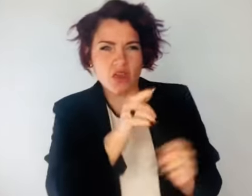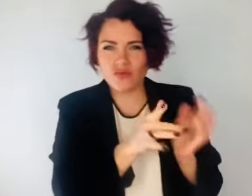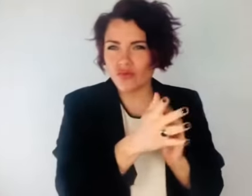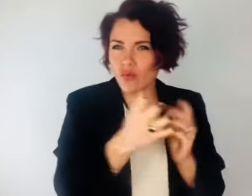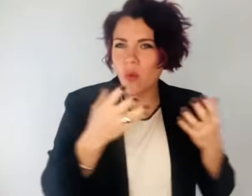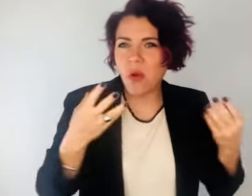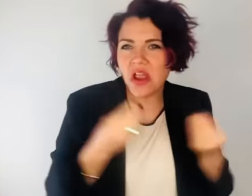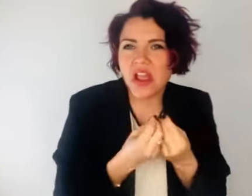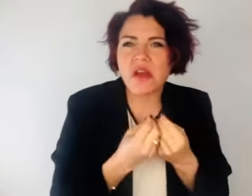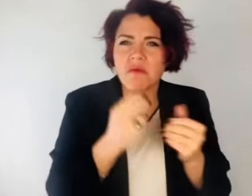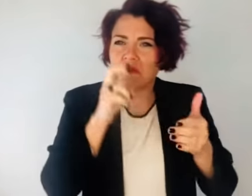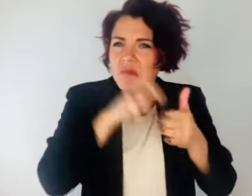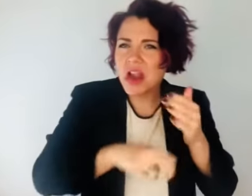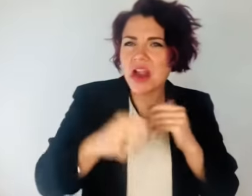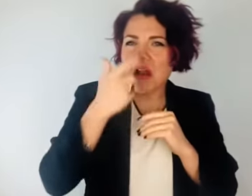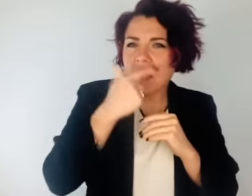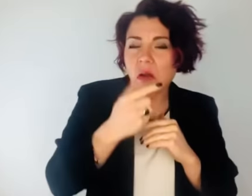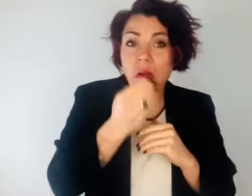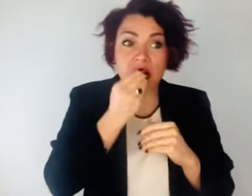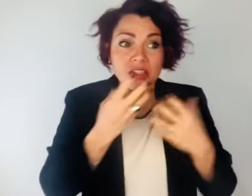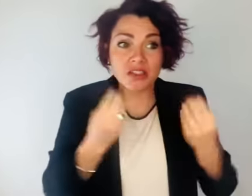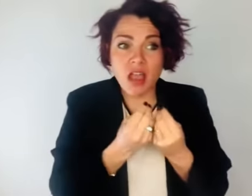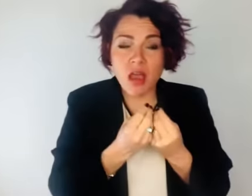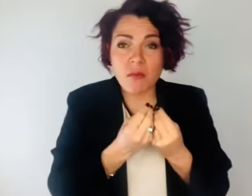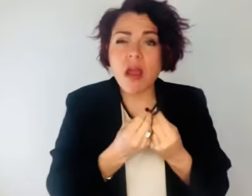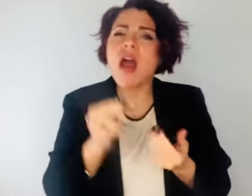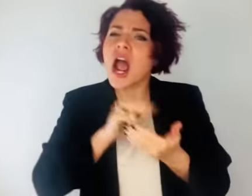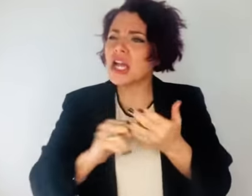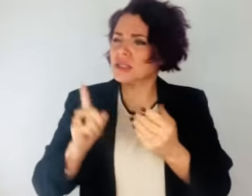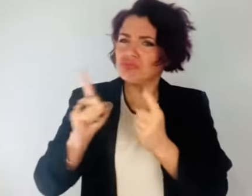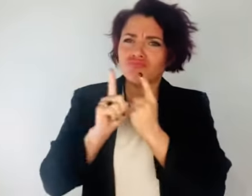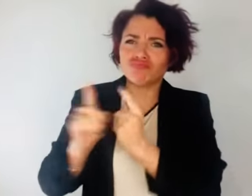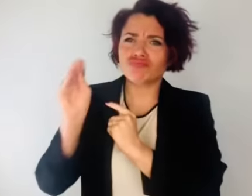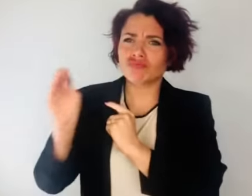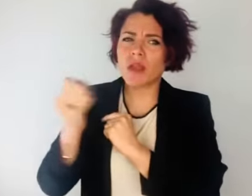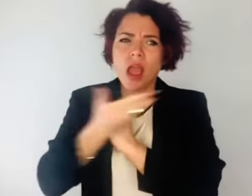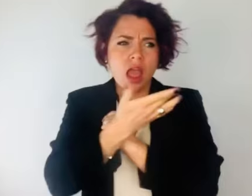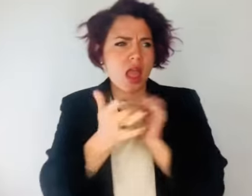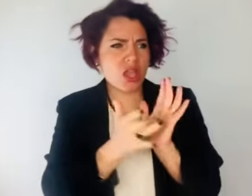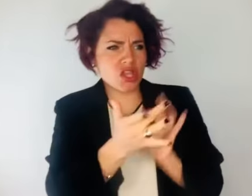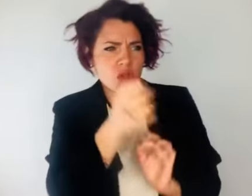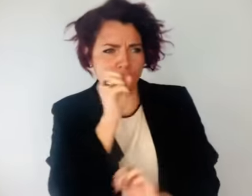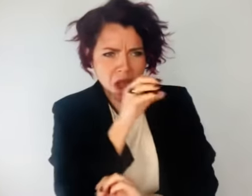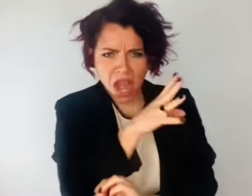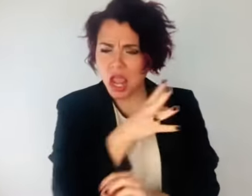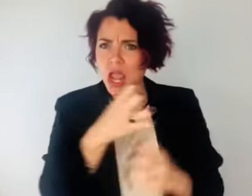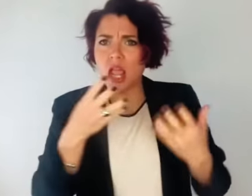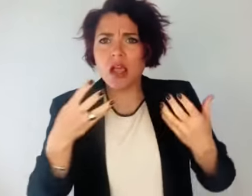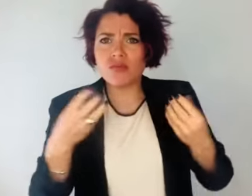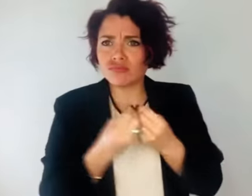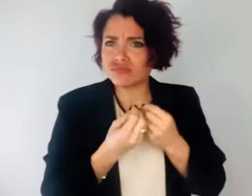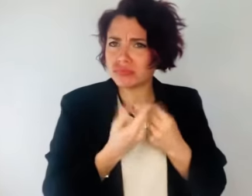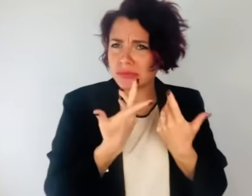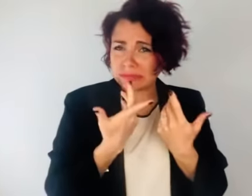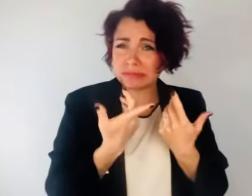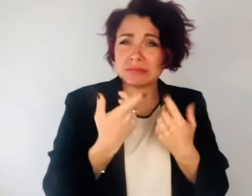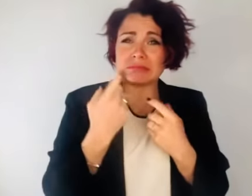pubblicani dicevano i discepoli perché e mangia con i pubblicani e peccatori il vostro maestro gli